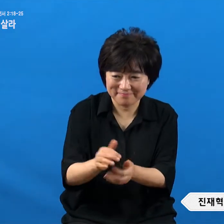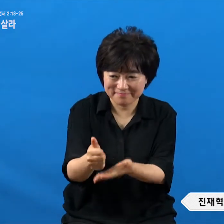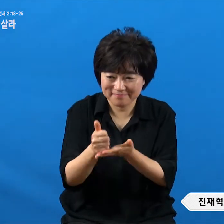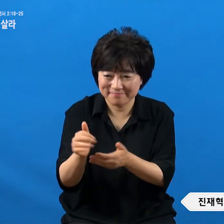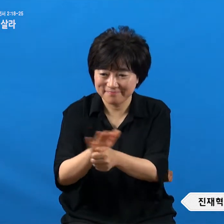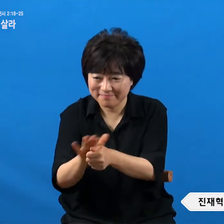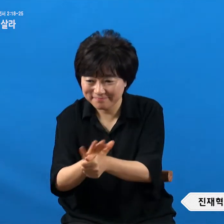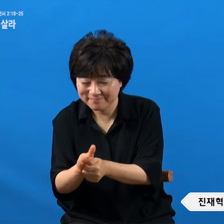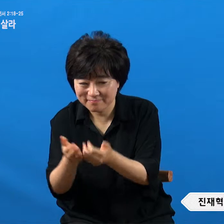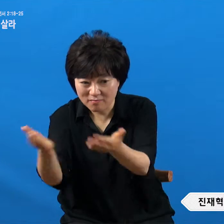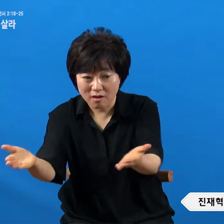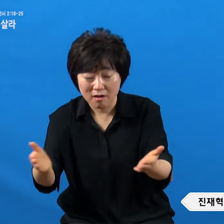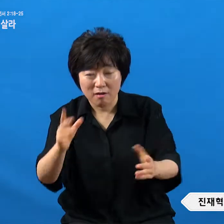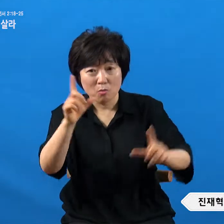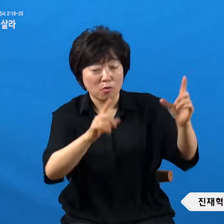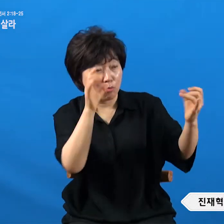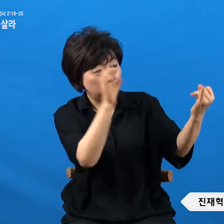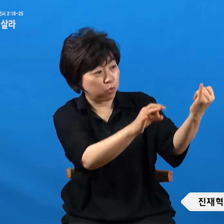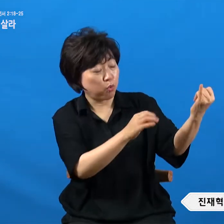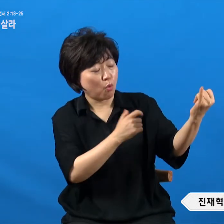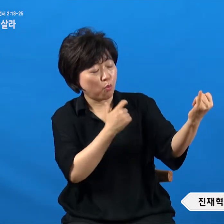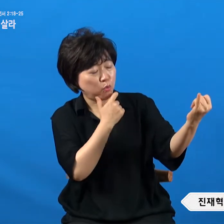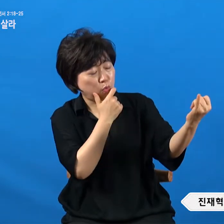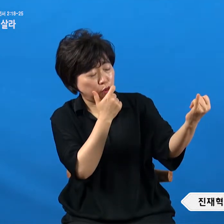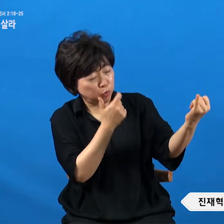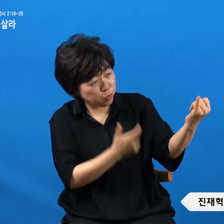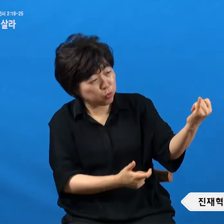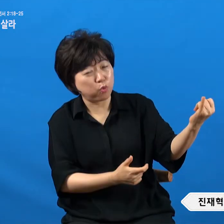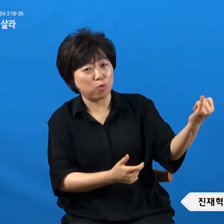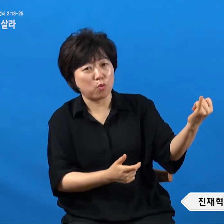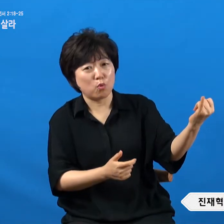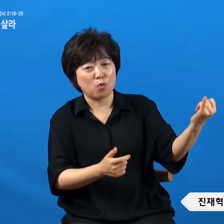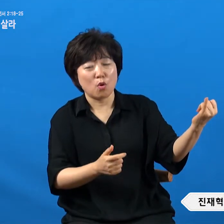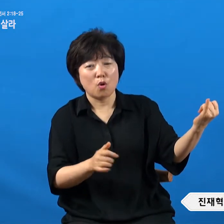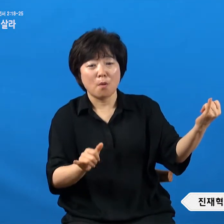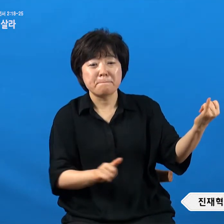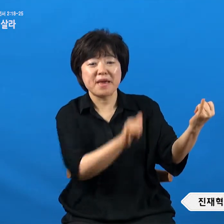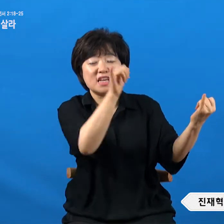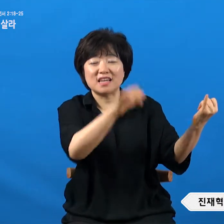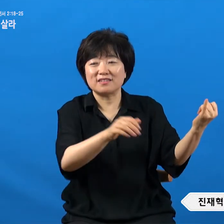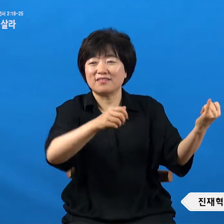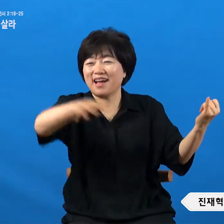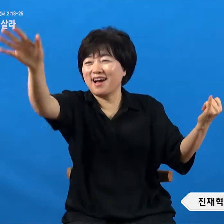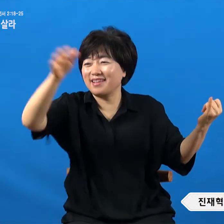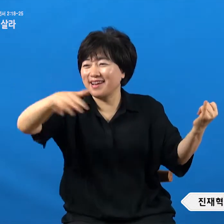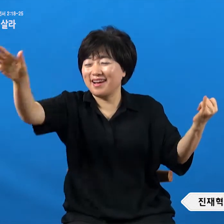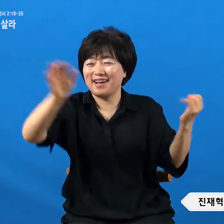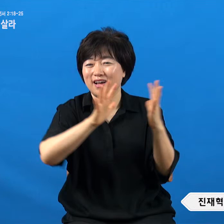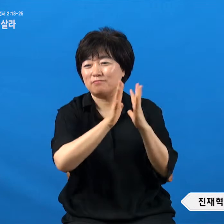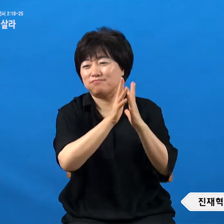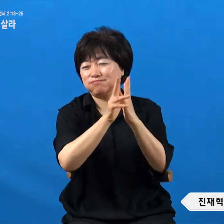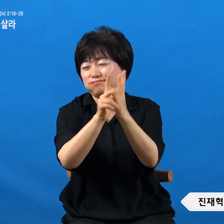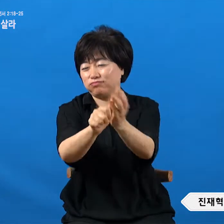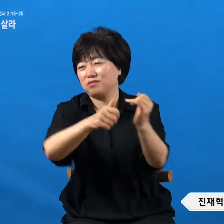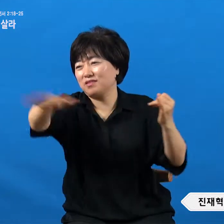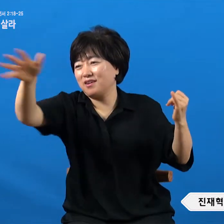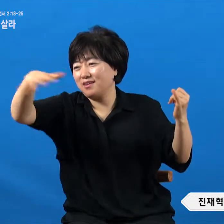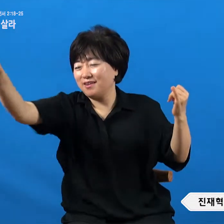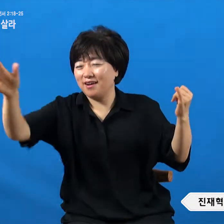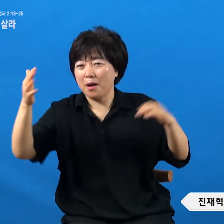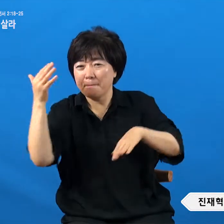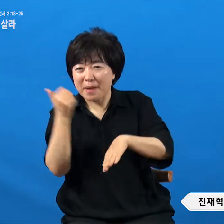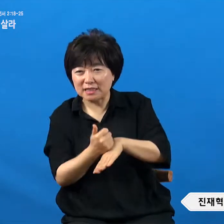큰 감동을 받습니다. 그래서 그가 사람이 다 나가는데도 일부러 기다렸다 맨